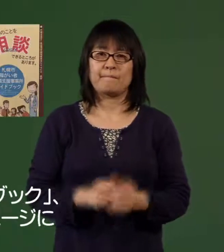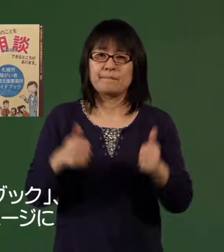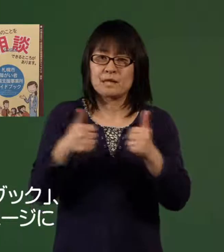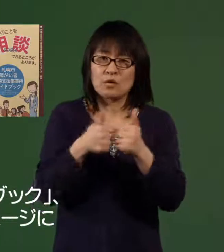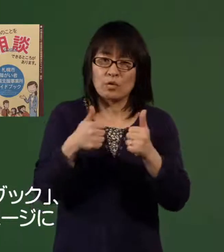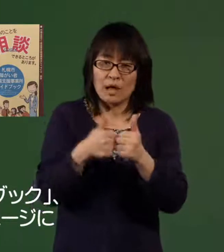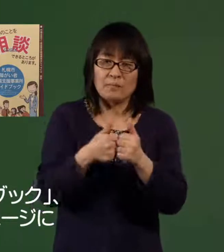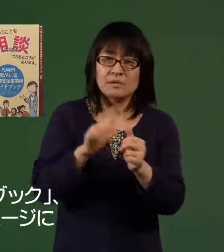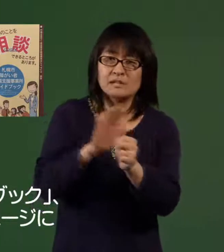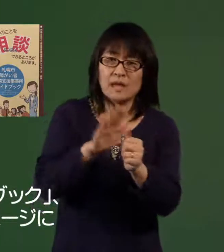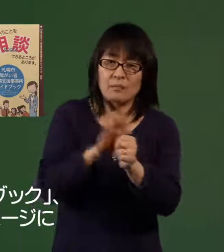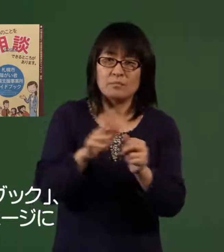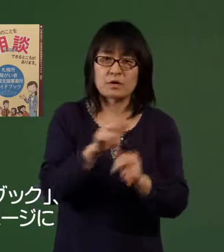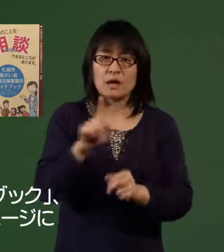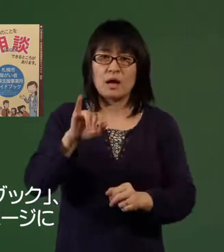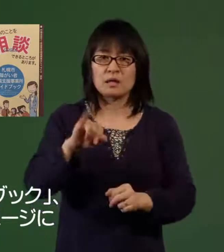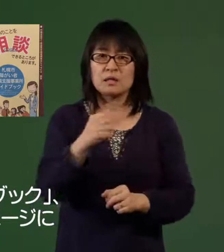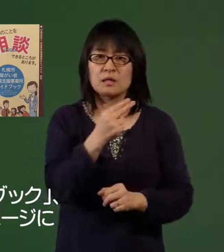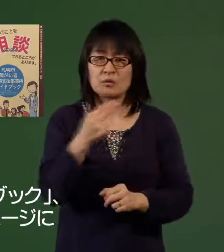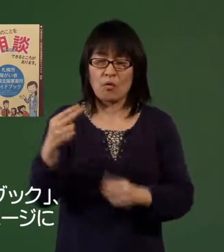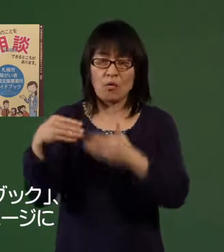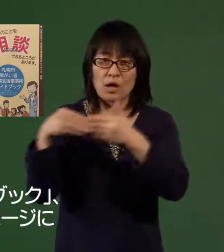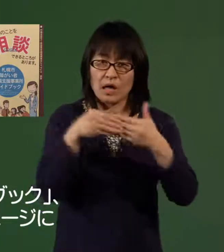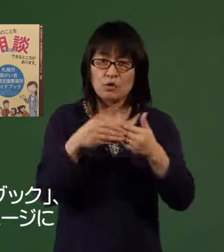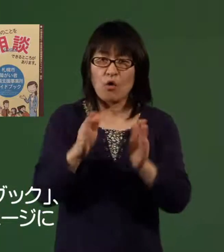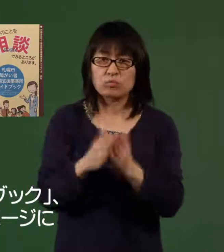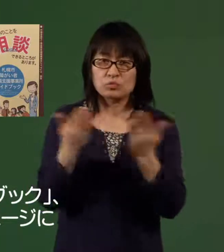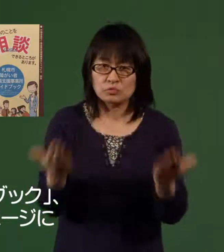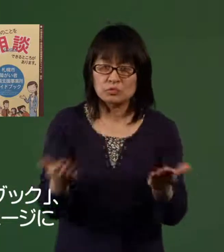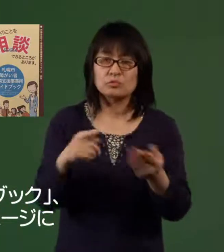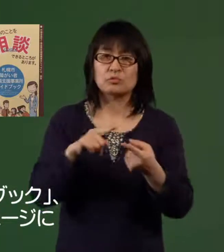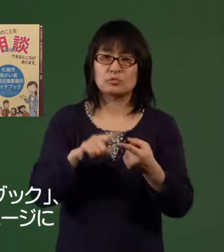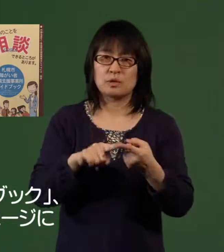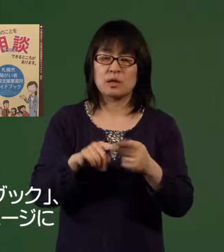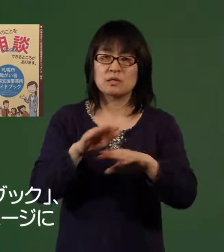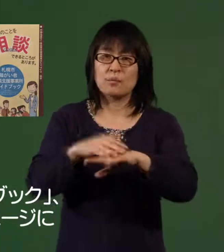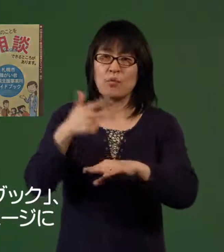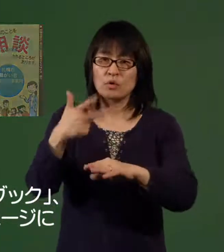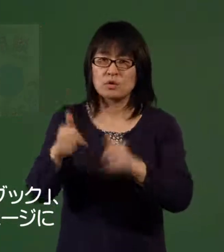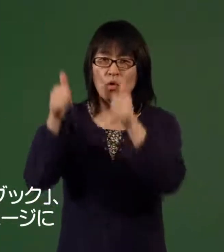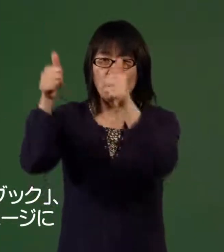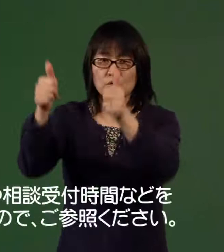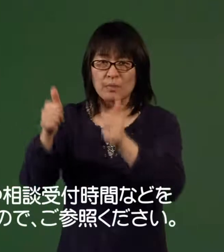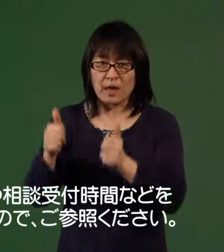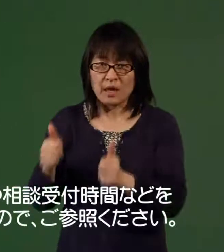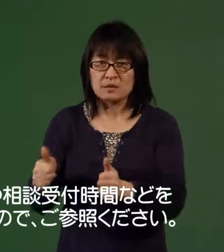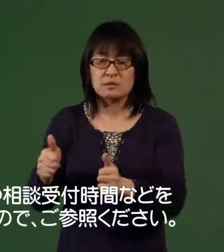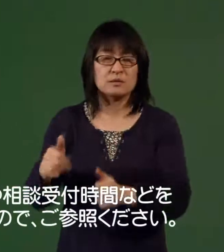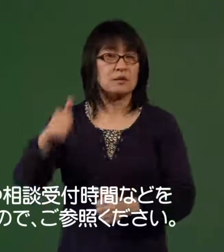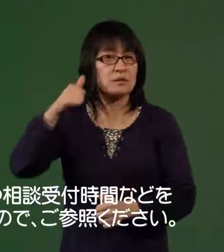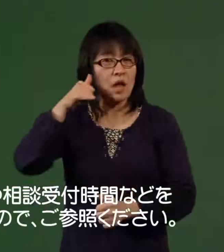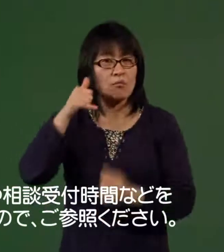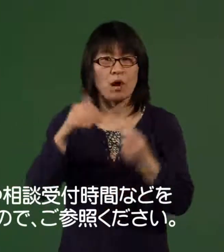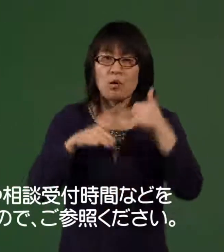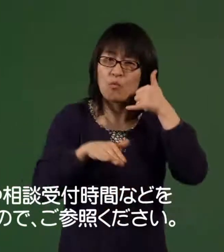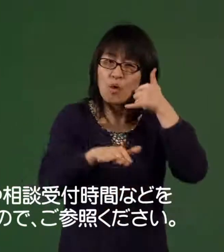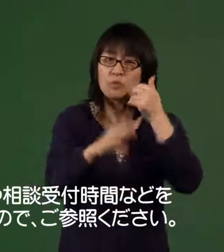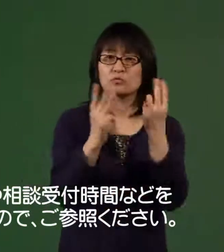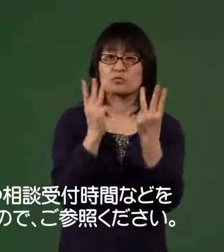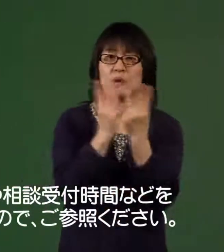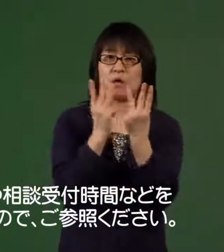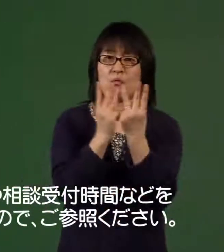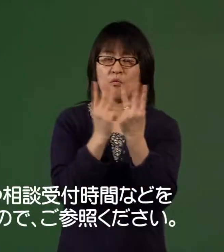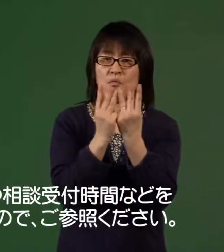相談支援ガイドブックまた札幌市のホームページに電話 fax 番号や